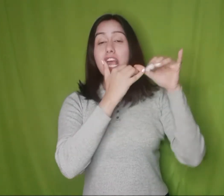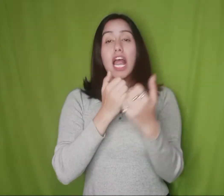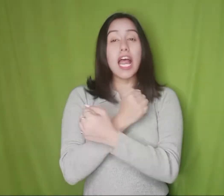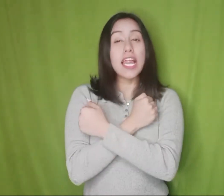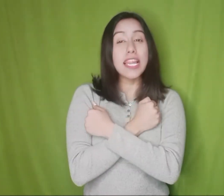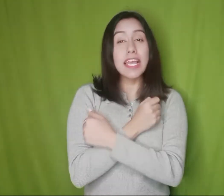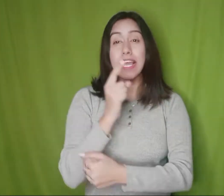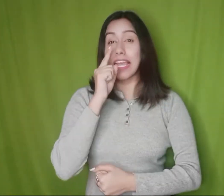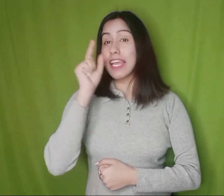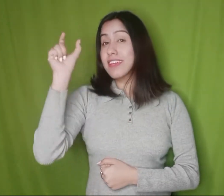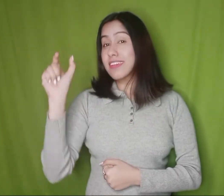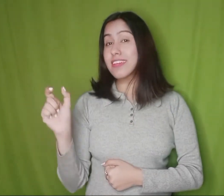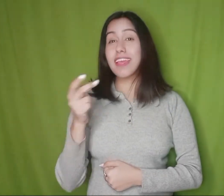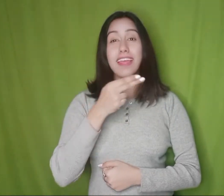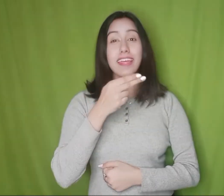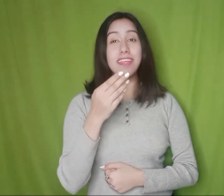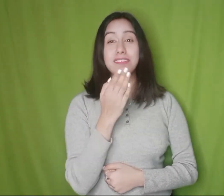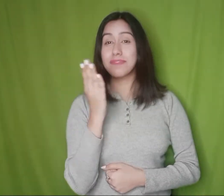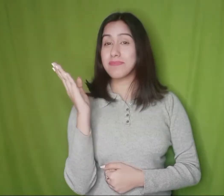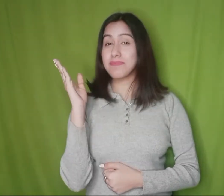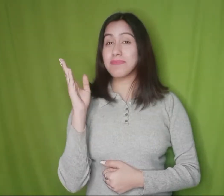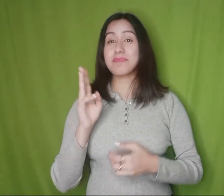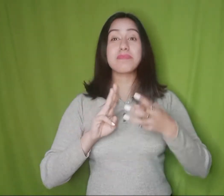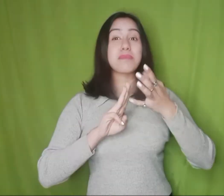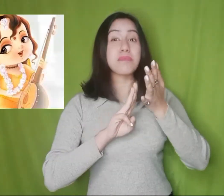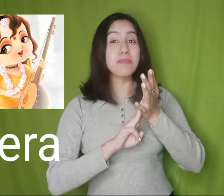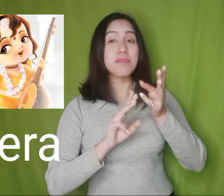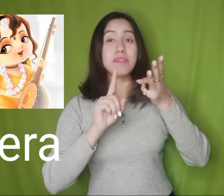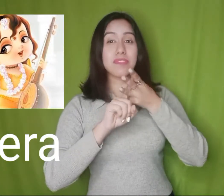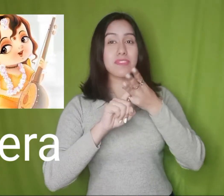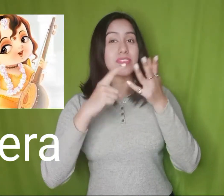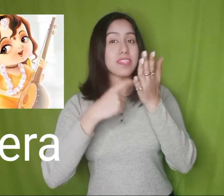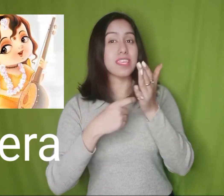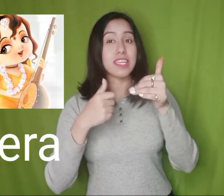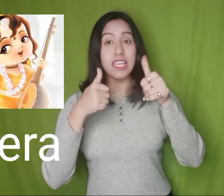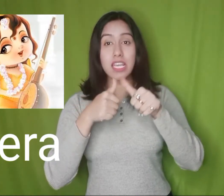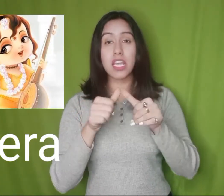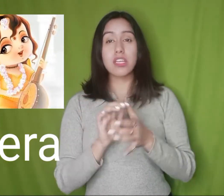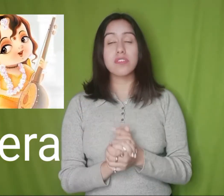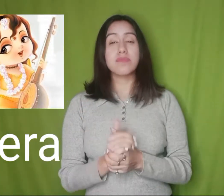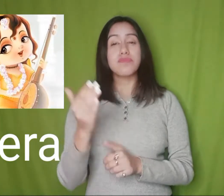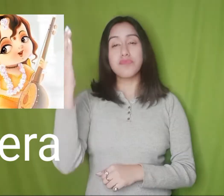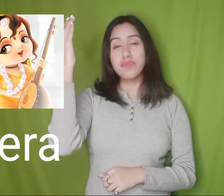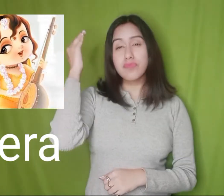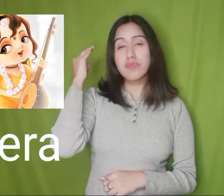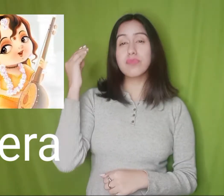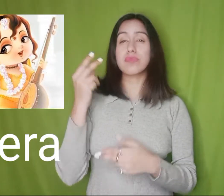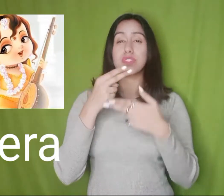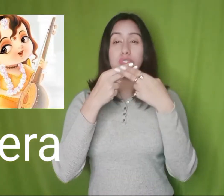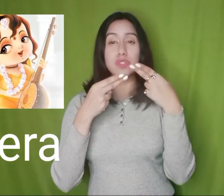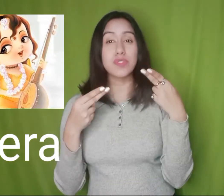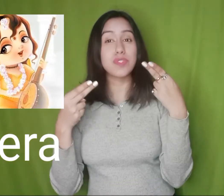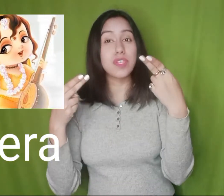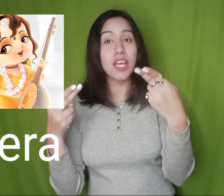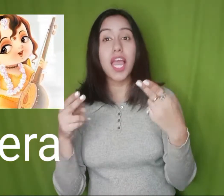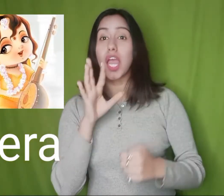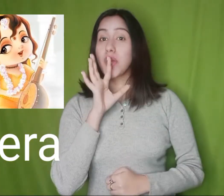बात आज से करीब 500 साल पहले की है। ये वो वक्त था जब तुर्की और ईरानी ताकतें हिंदुस्तान में लूट